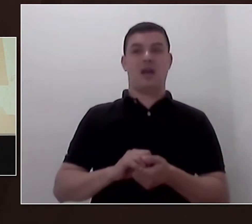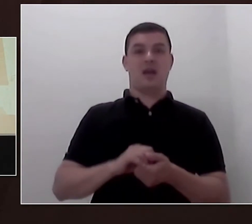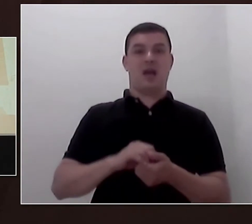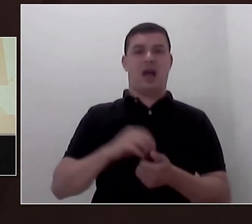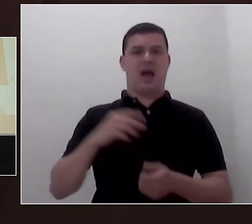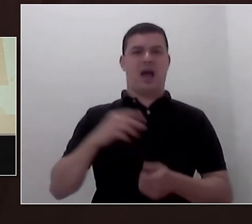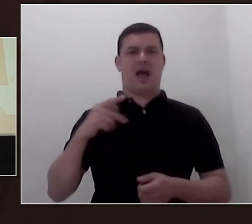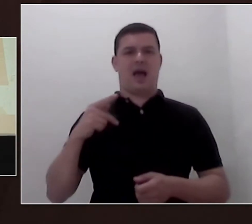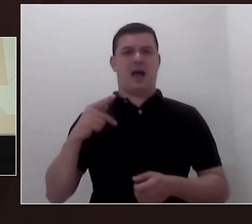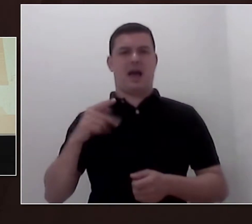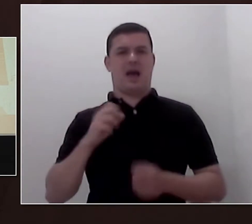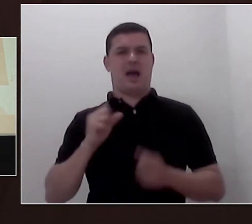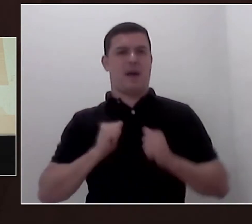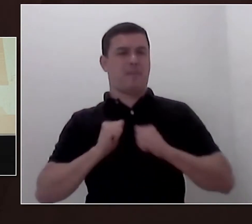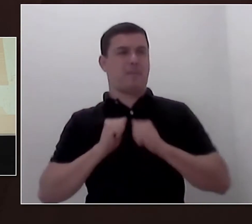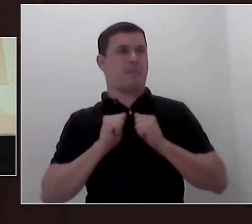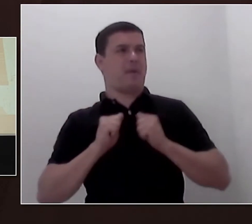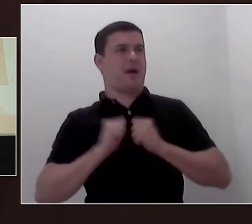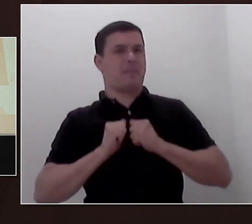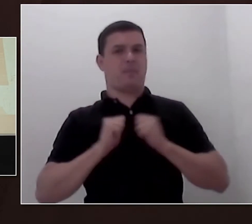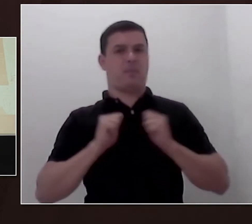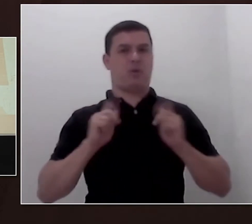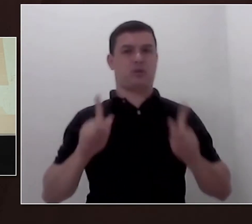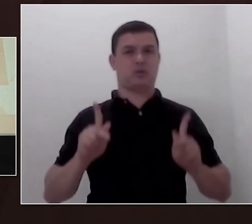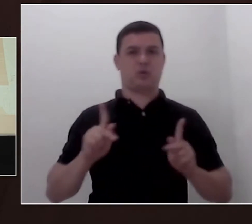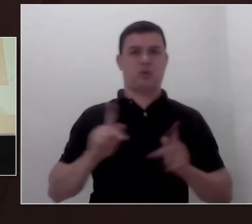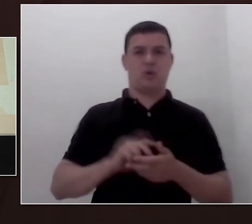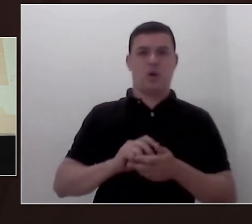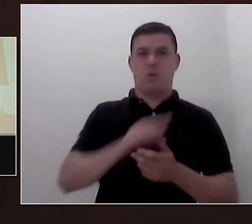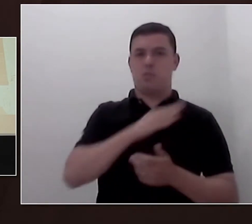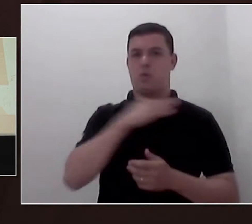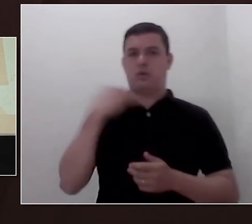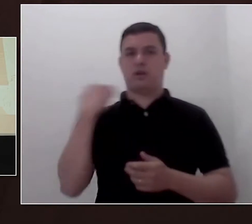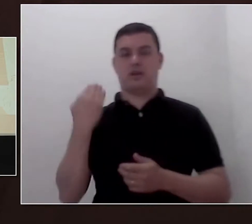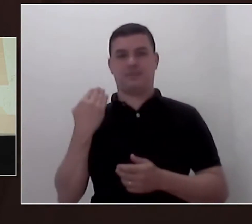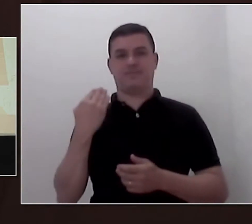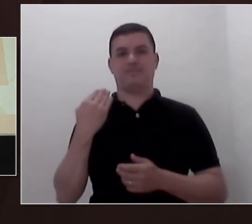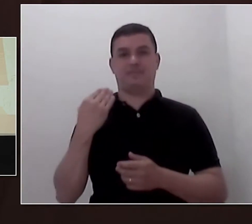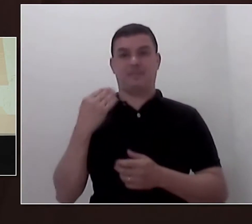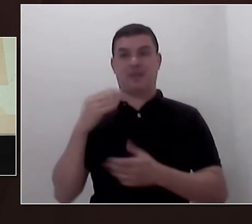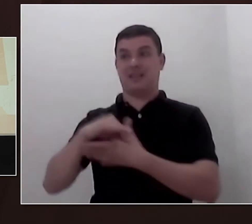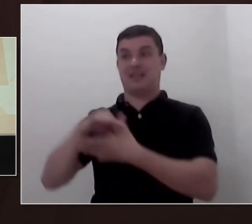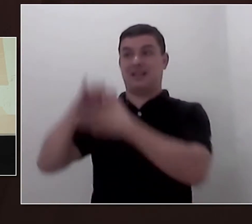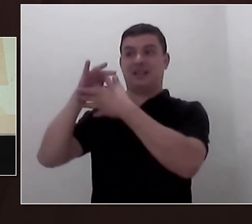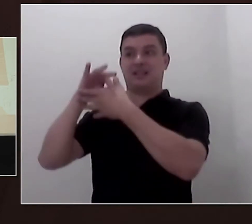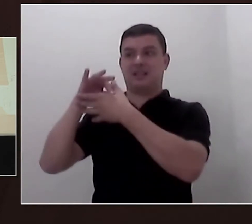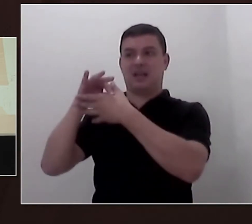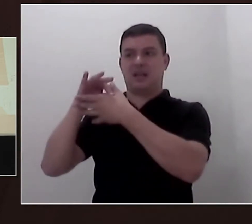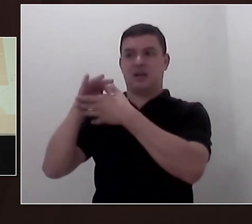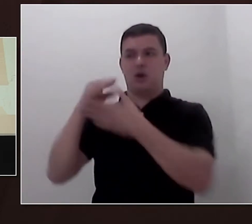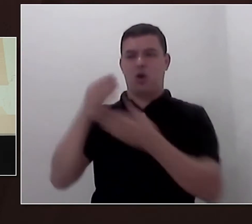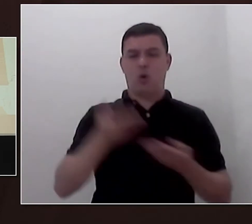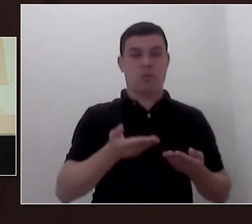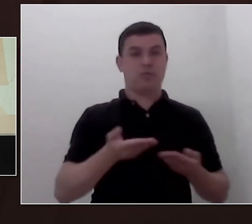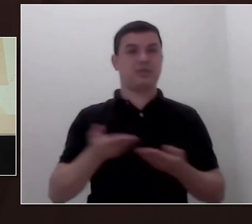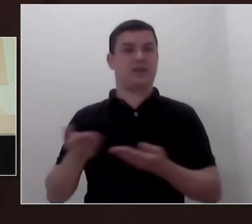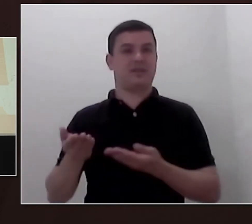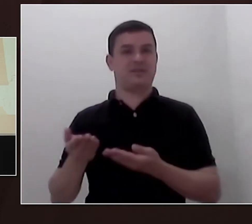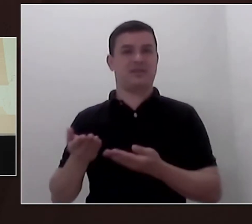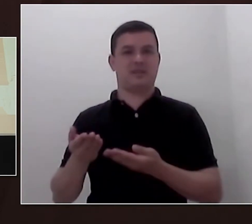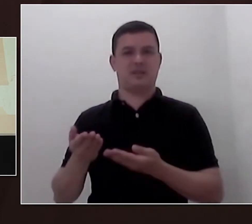a bonança, né, a liderança era convidada para ter cargos no governo. Irmãos, isso é muito mal, muito